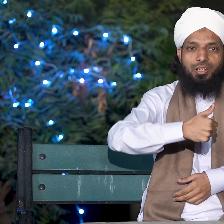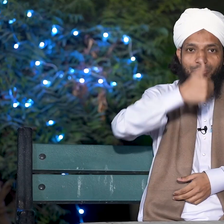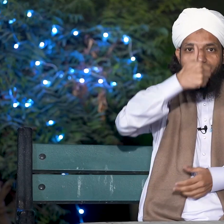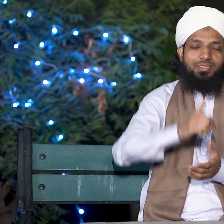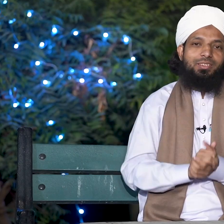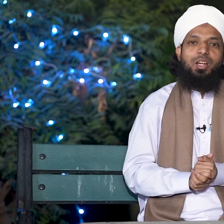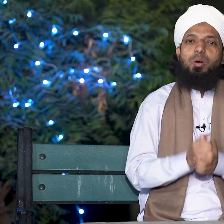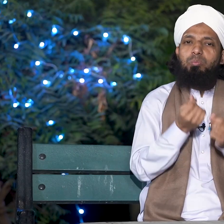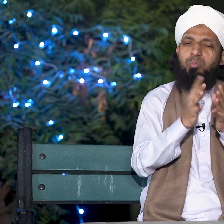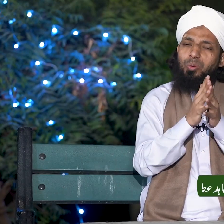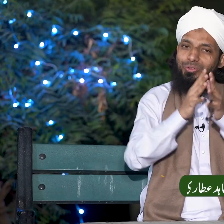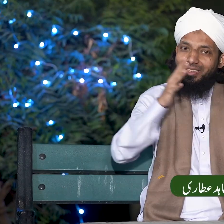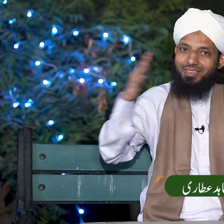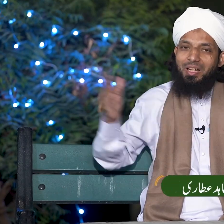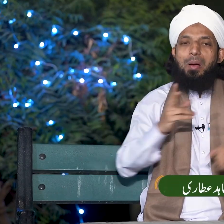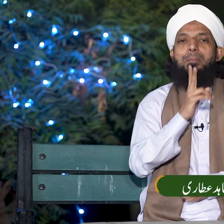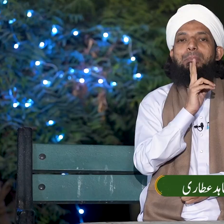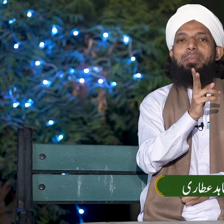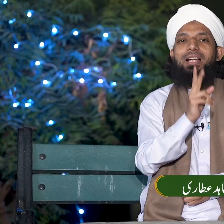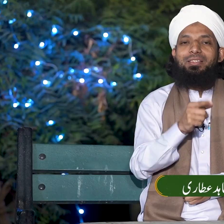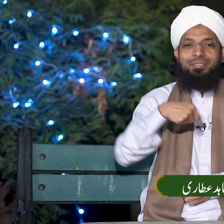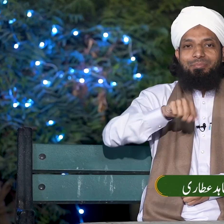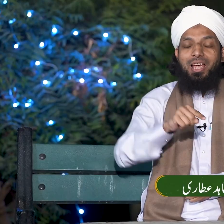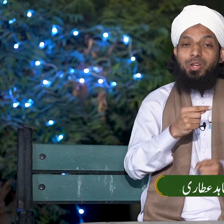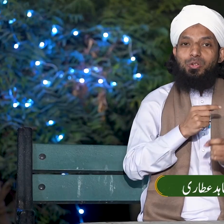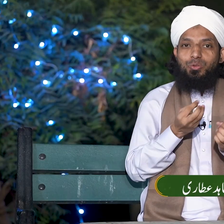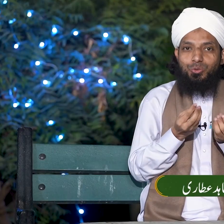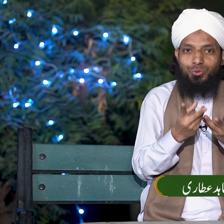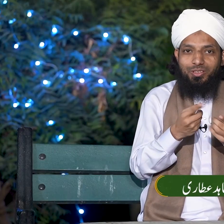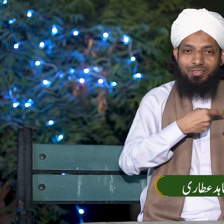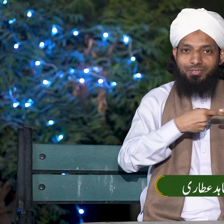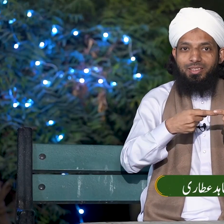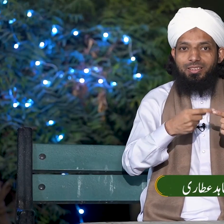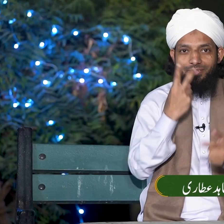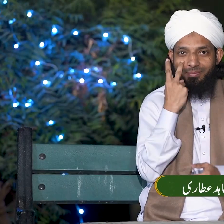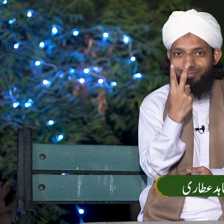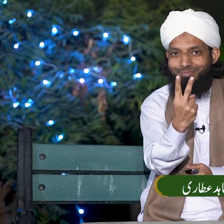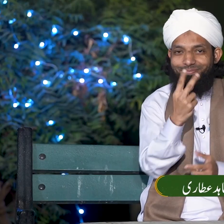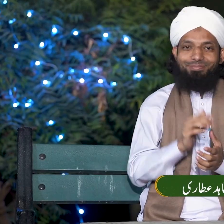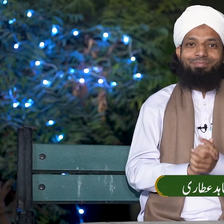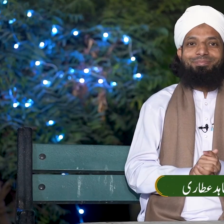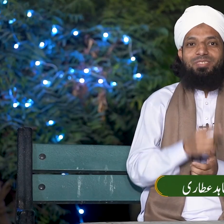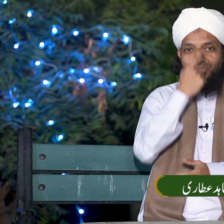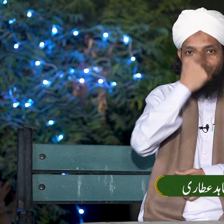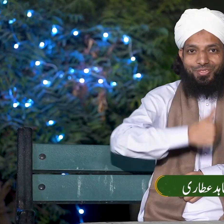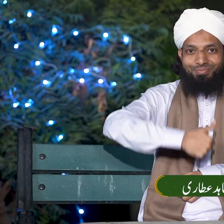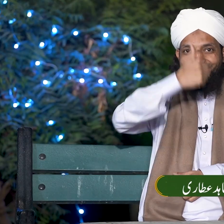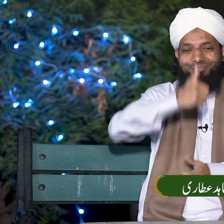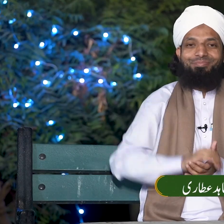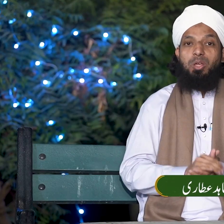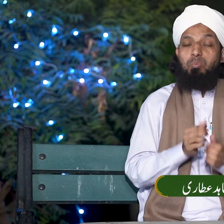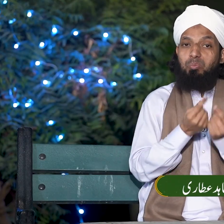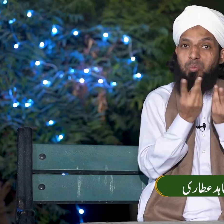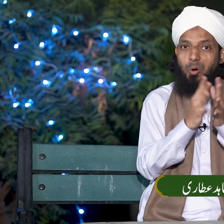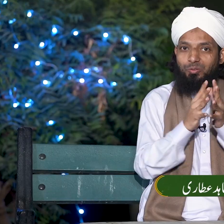الکریم بہت ساری باتیں ہوں گی، تو شروع سے آخر تک یہ پروگرام ضرور دیکھیے گا، انشاءاللہ بہت آپ